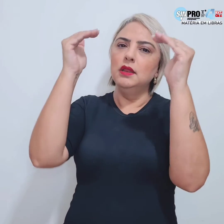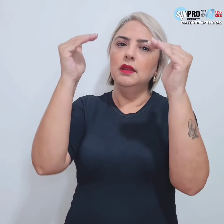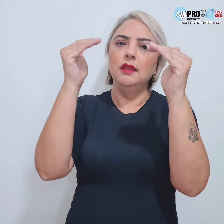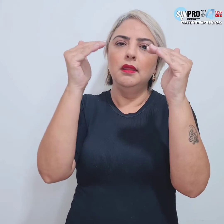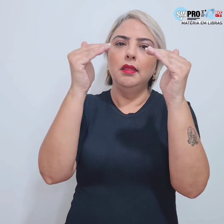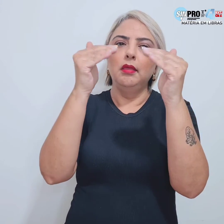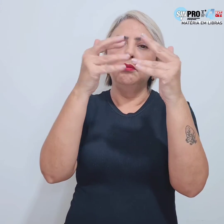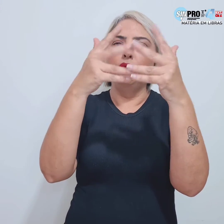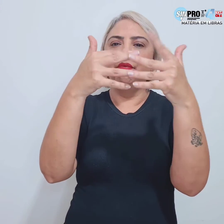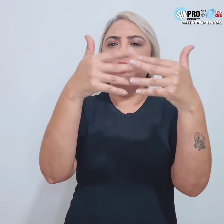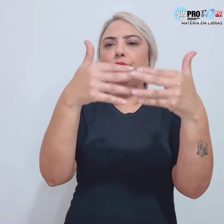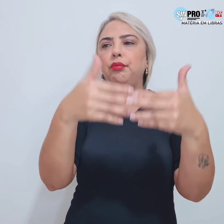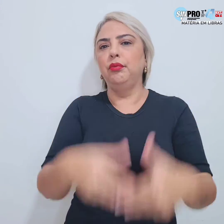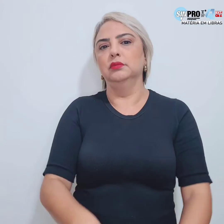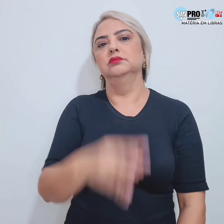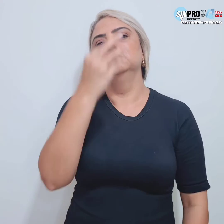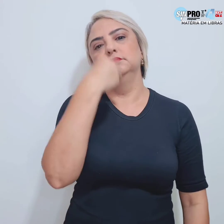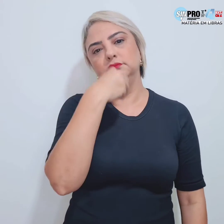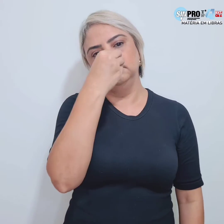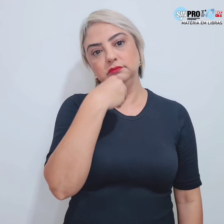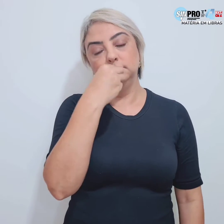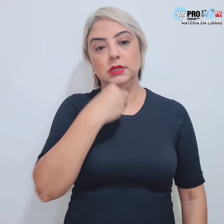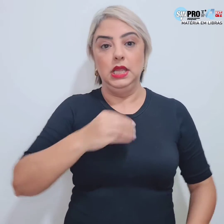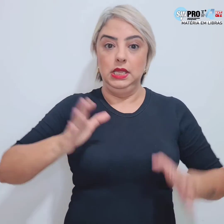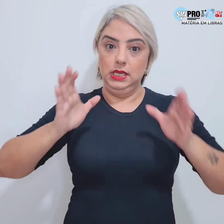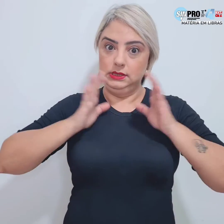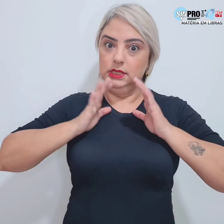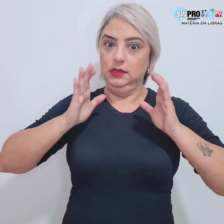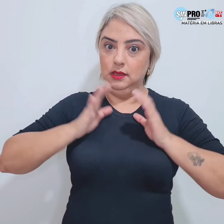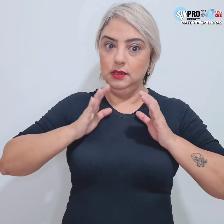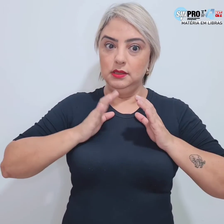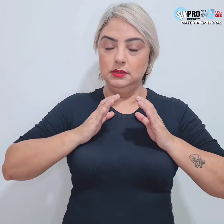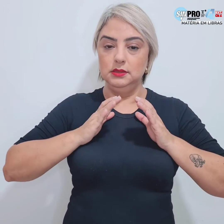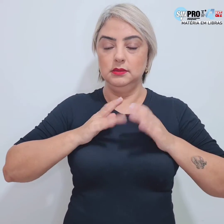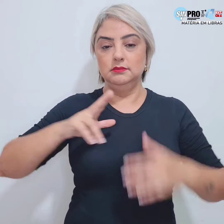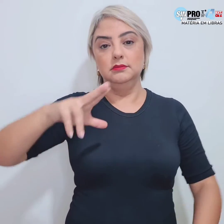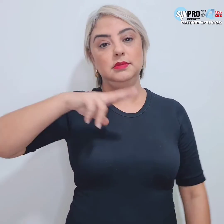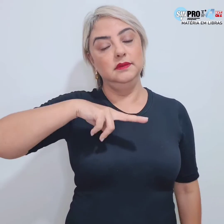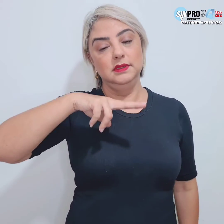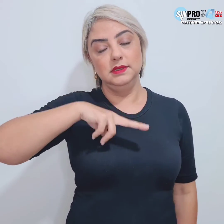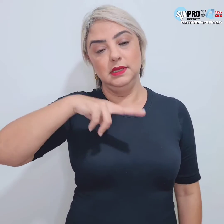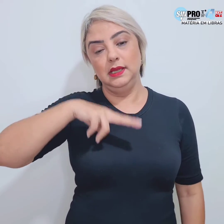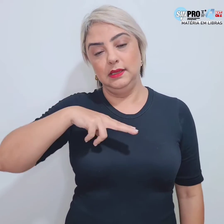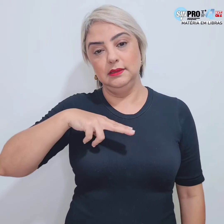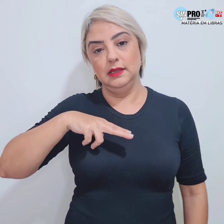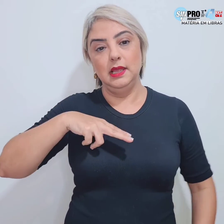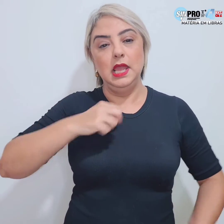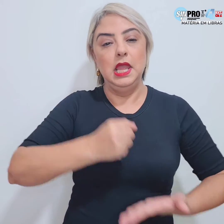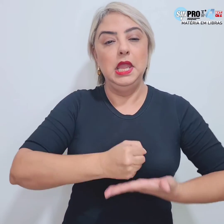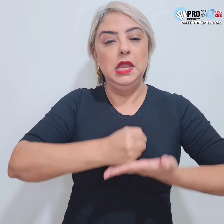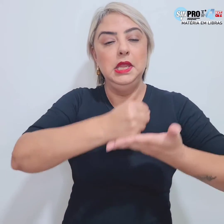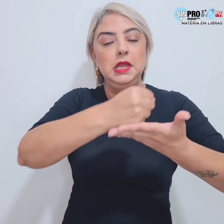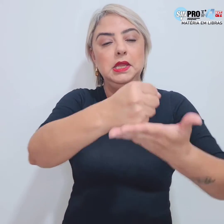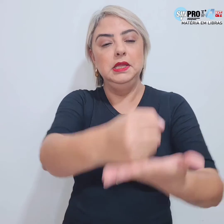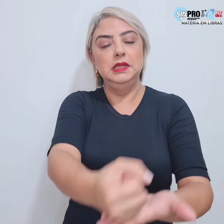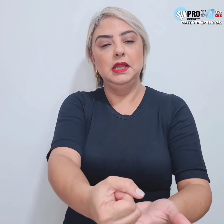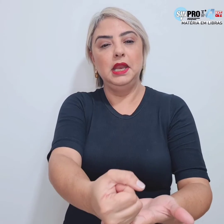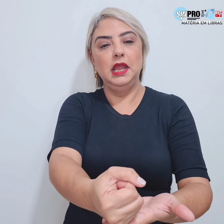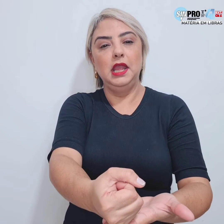enfraquecida e suas riquezas privatizadas, entregue a preços negativos